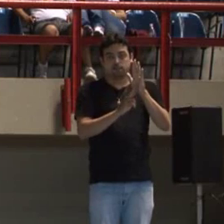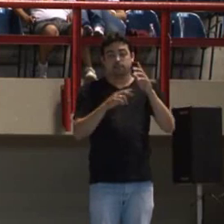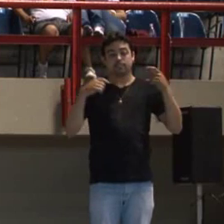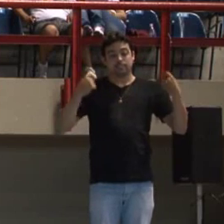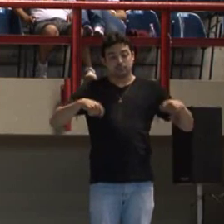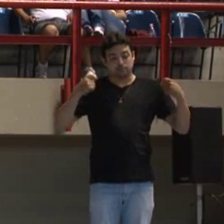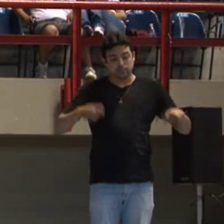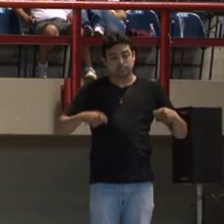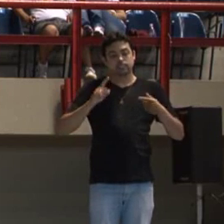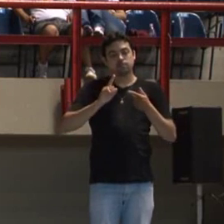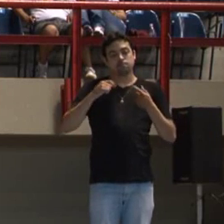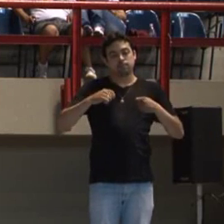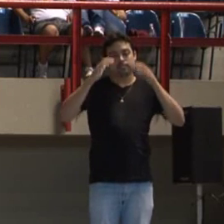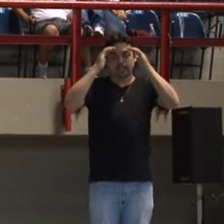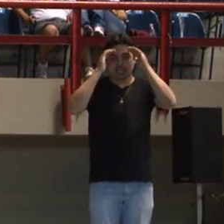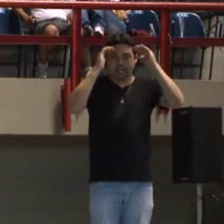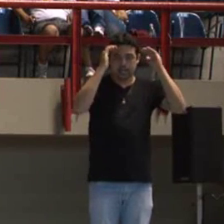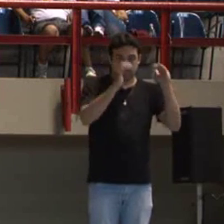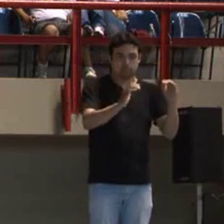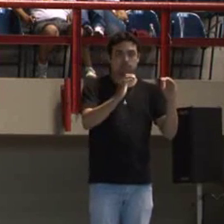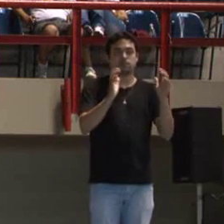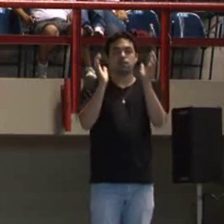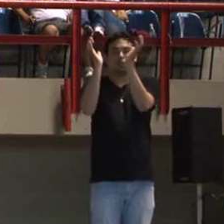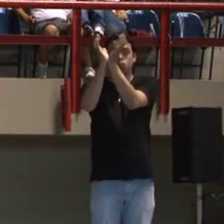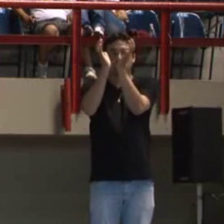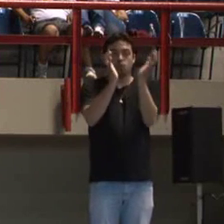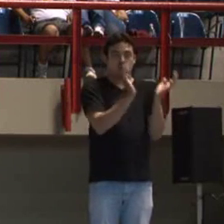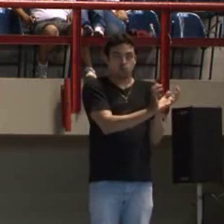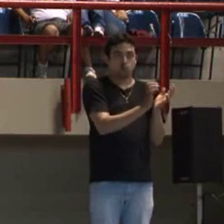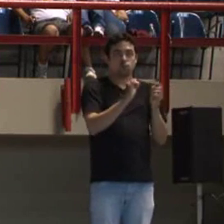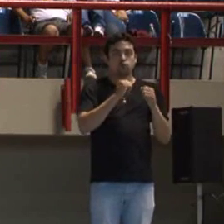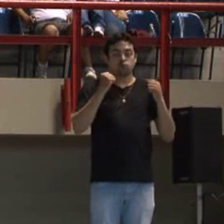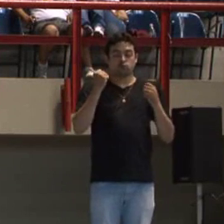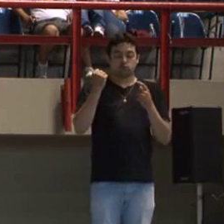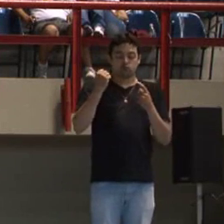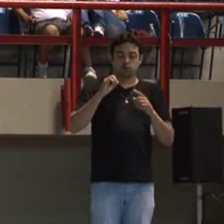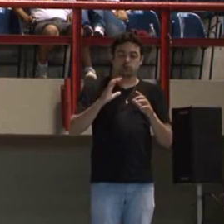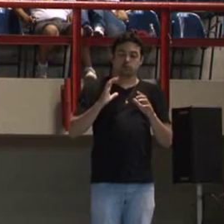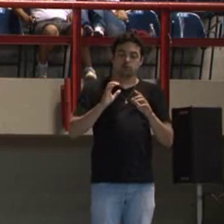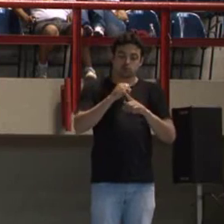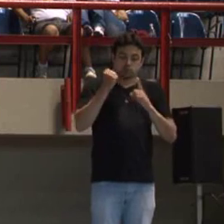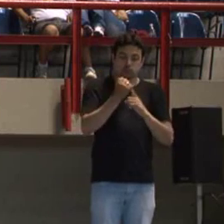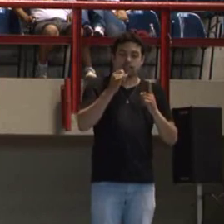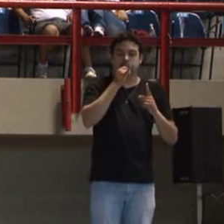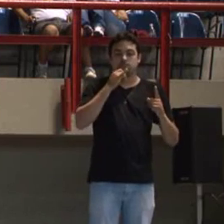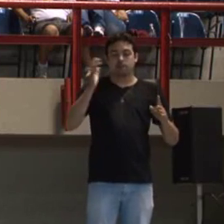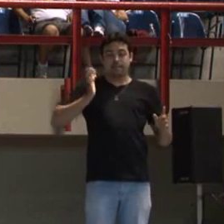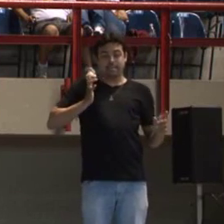que respeitar a classe social. Então é assim, ó, se um rico roubar um pobre,